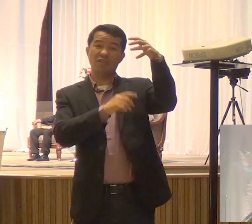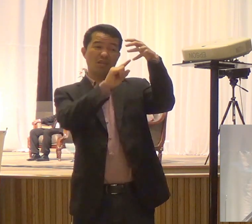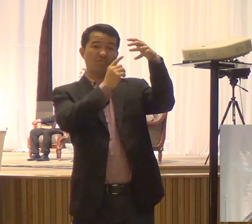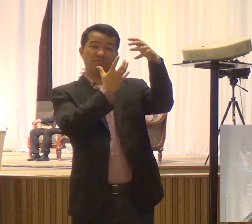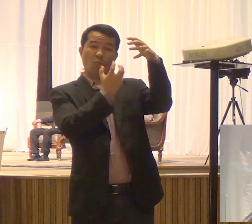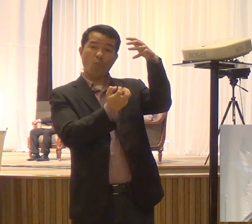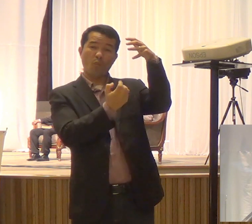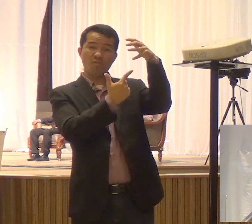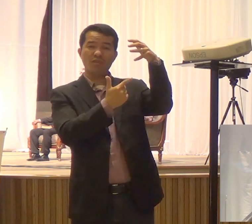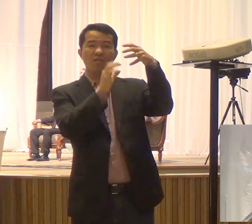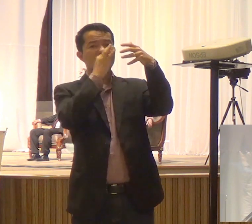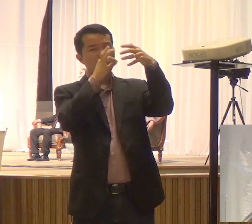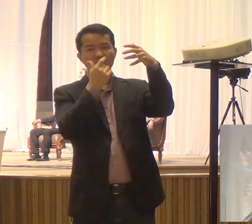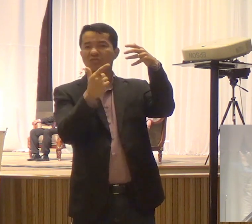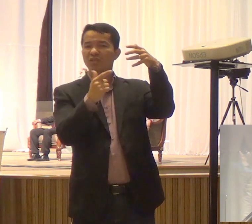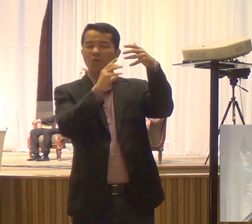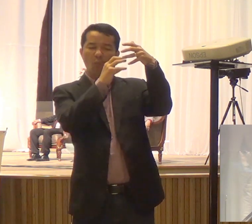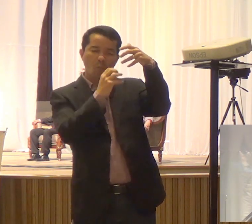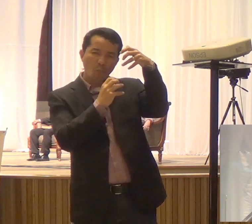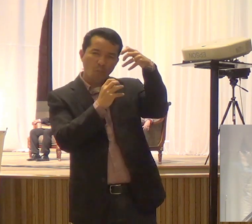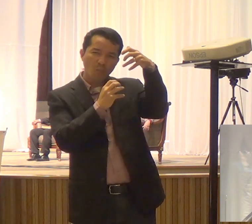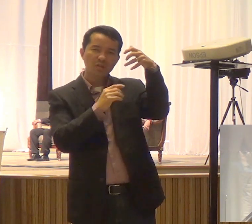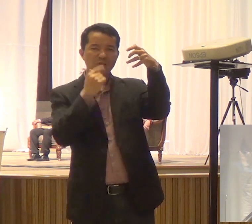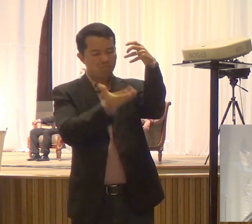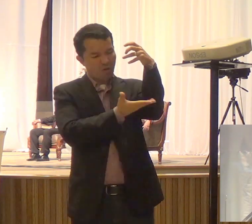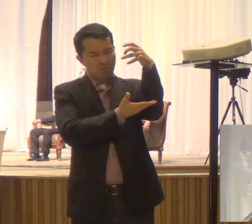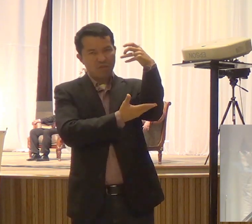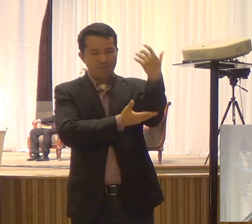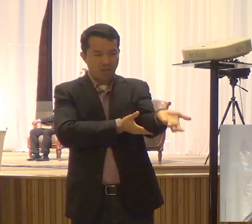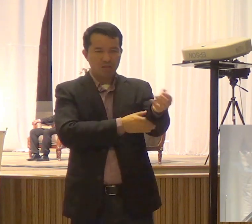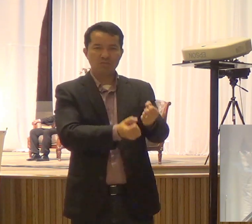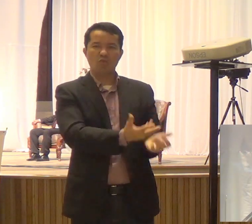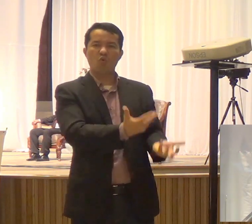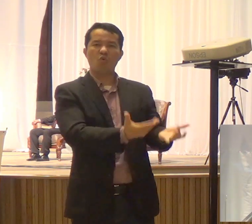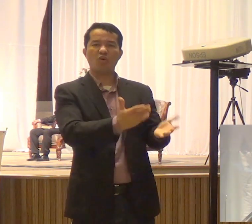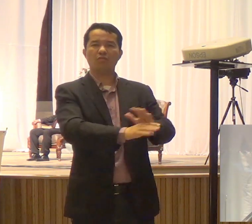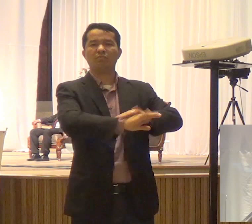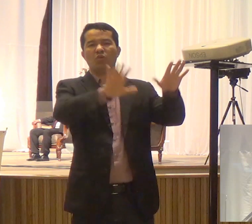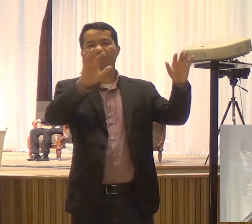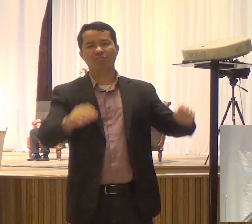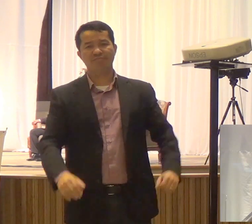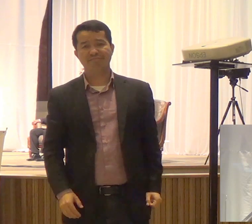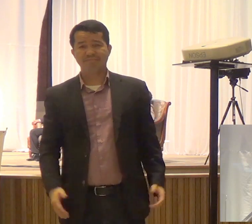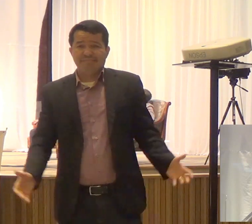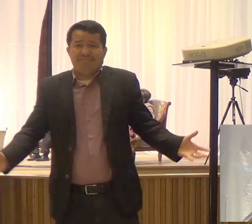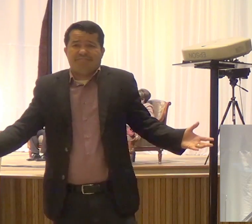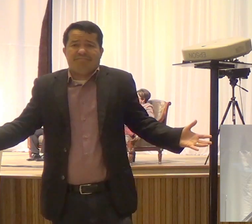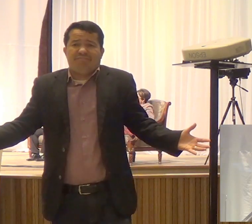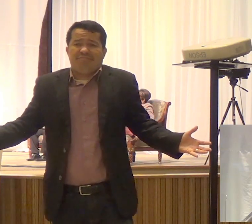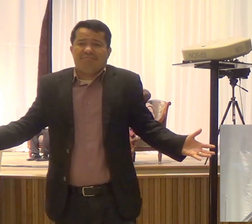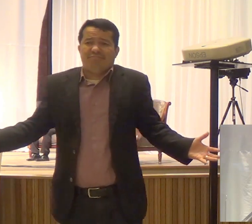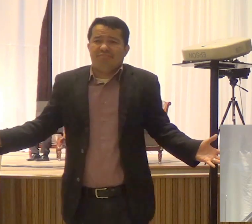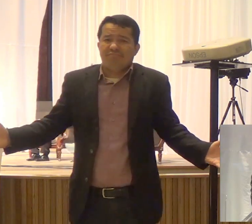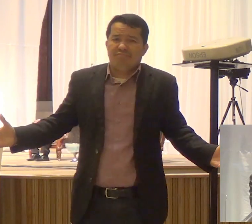direito serve. Os resultados do fogo são mais difíceis, são mais complicados, e a passada pelo fogo